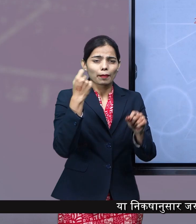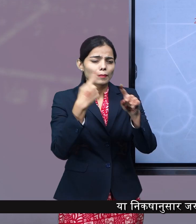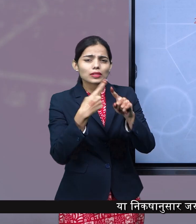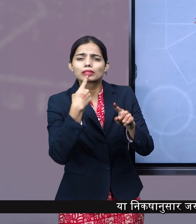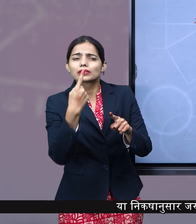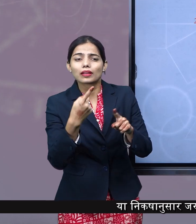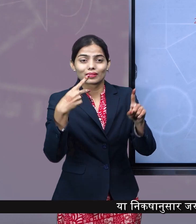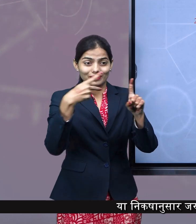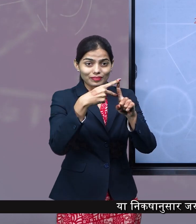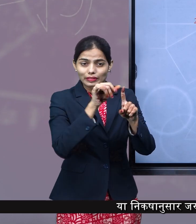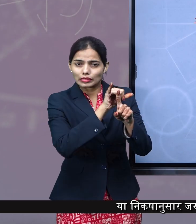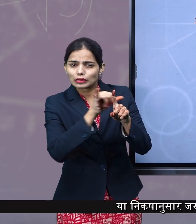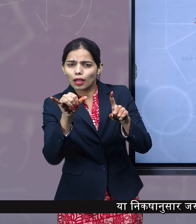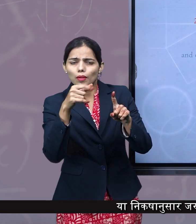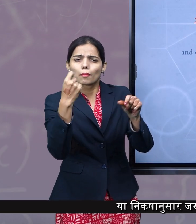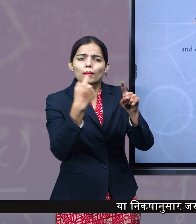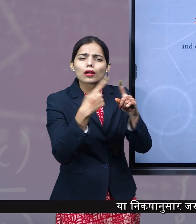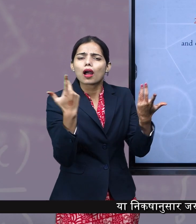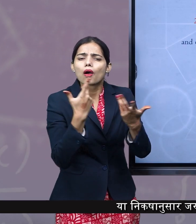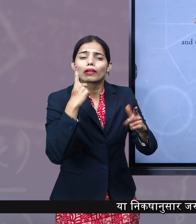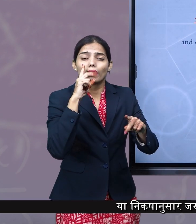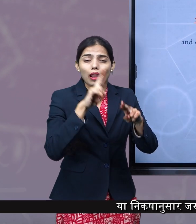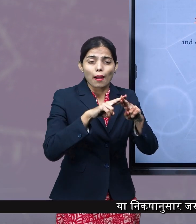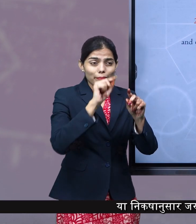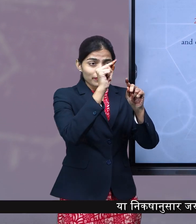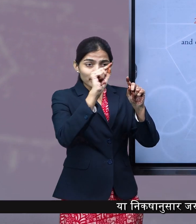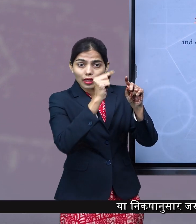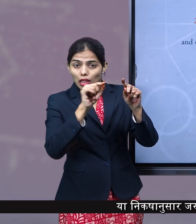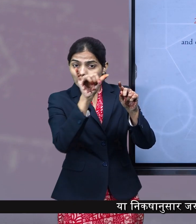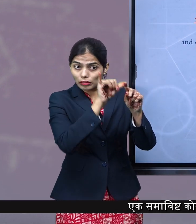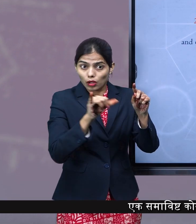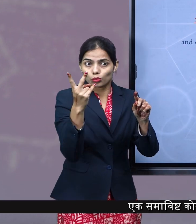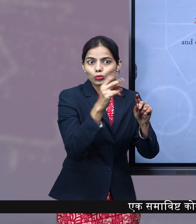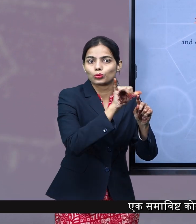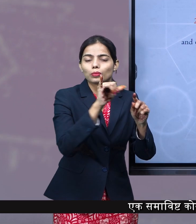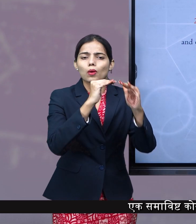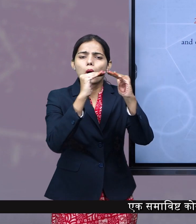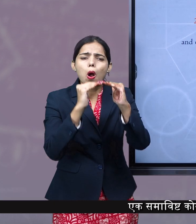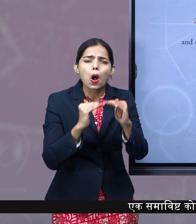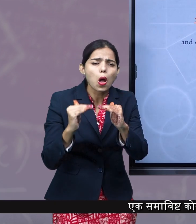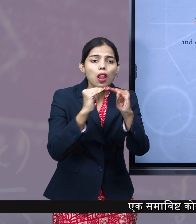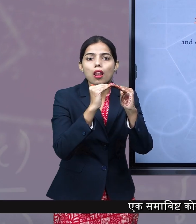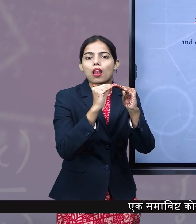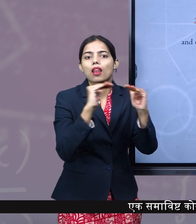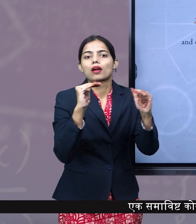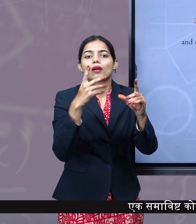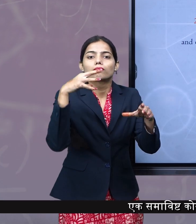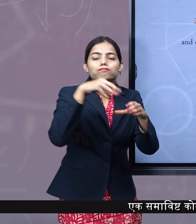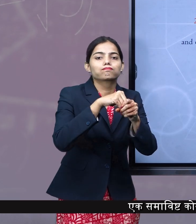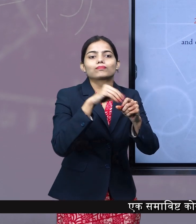या निकषानुसार जर दोन त्रिकोणांच्या संगत दोन बाजू आणि एक समाविष्ट कोन समान असेल तर ते